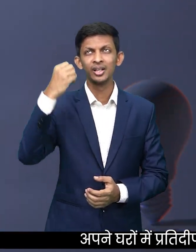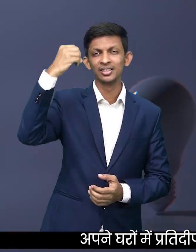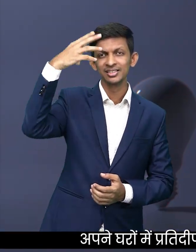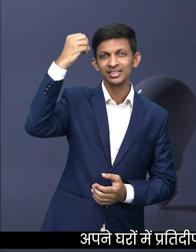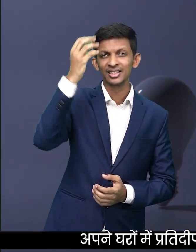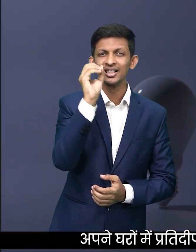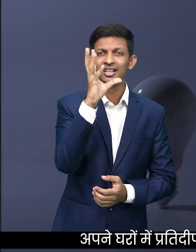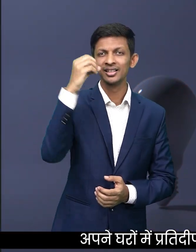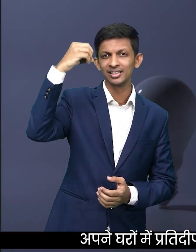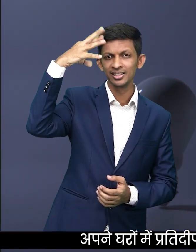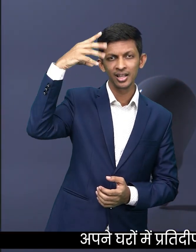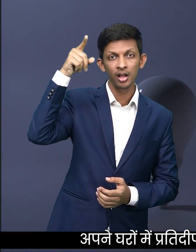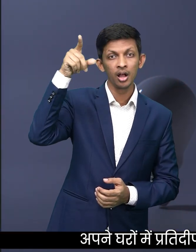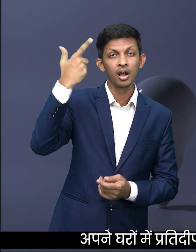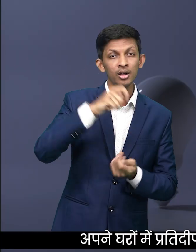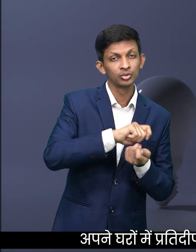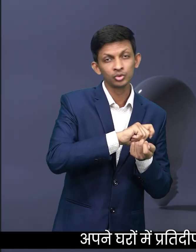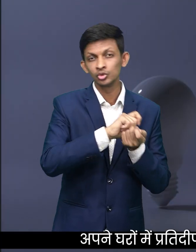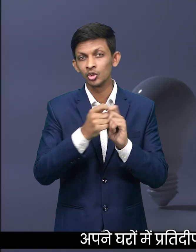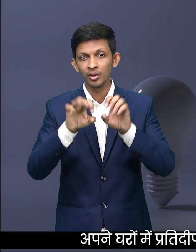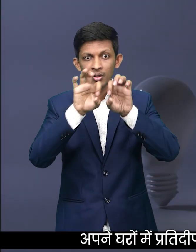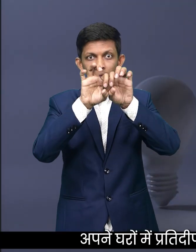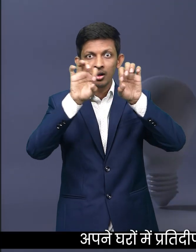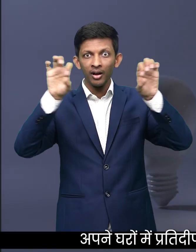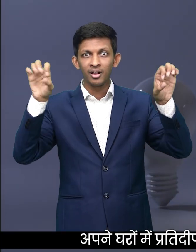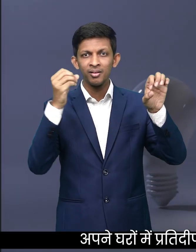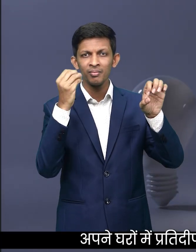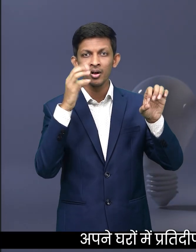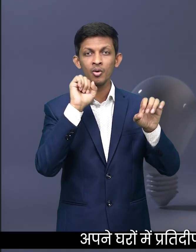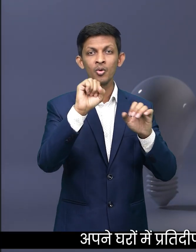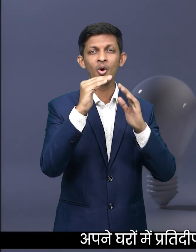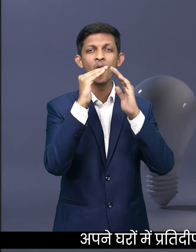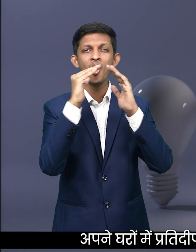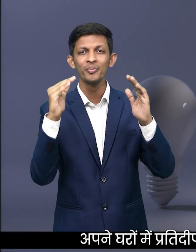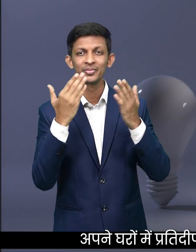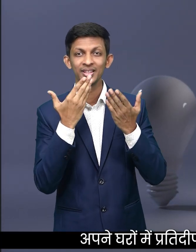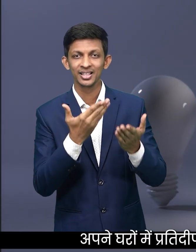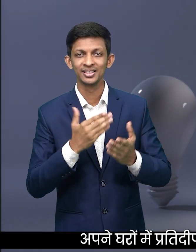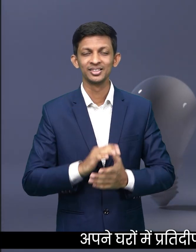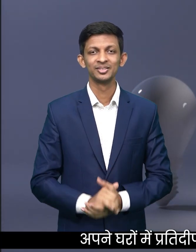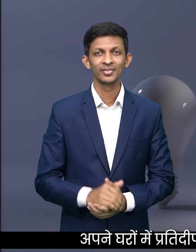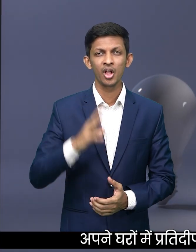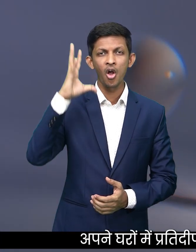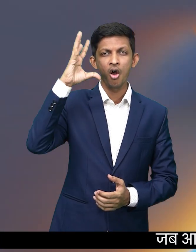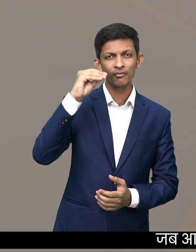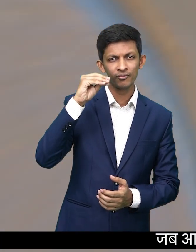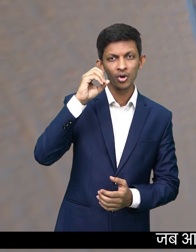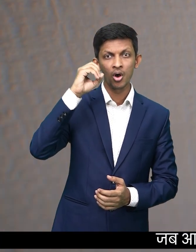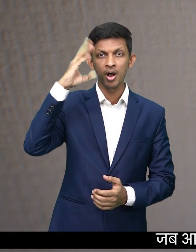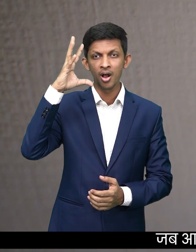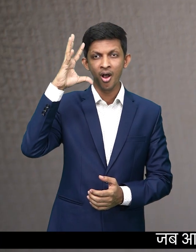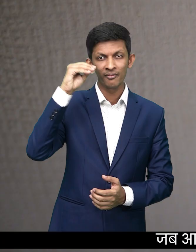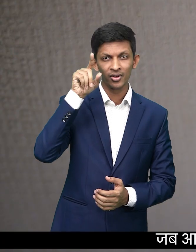अपने घरों में प्रतिदीप्त नली के बजाय एलईडी बल्ब का उपयोग करना। जब